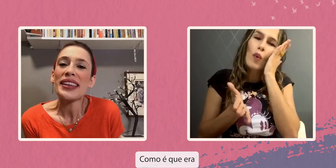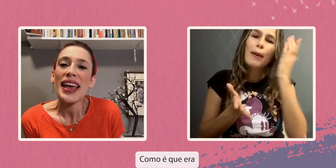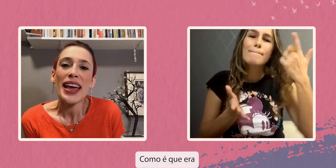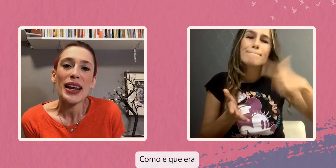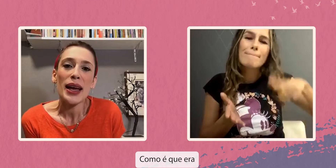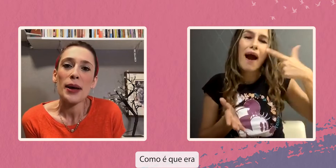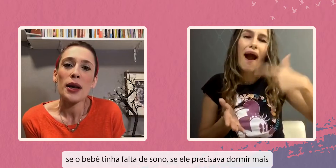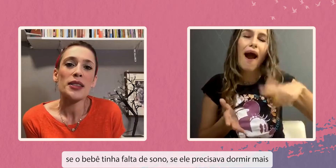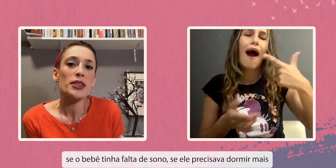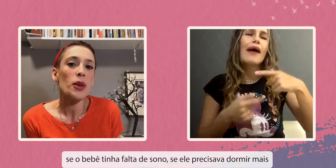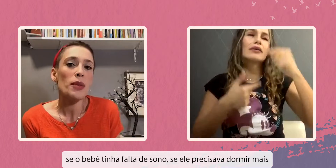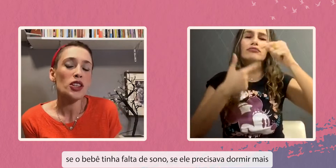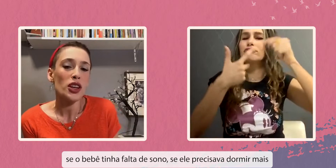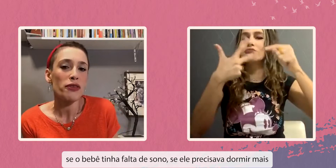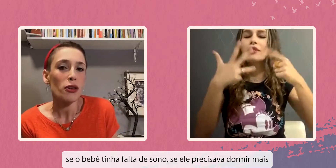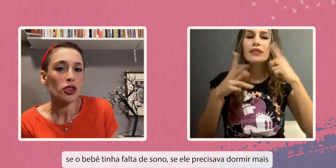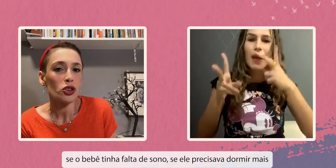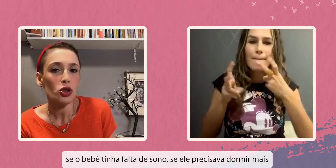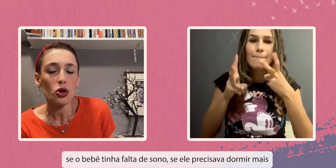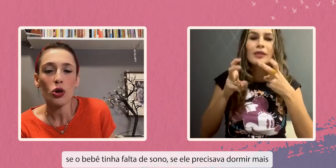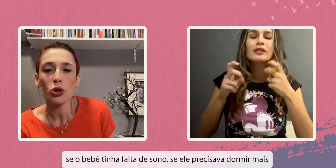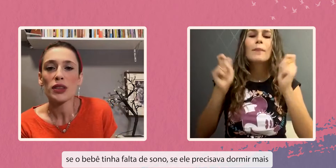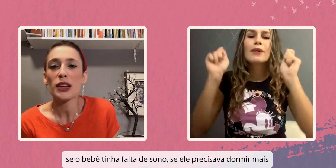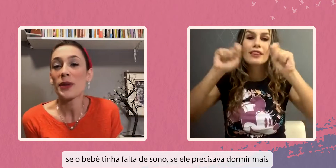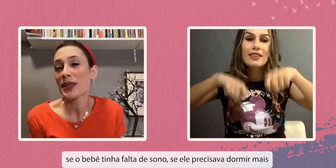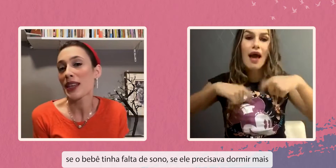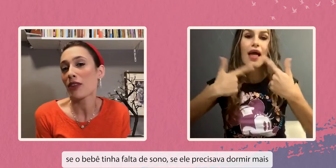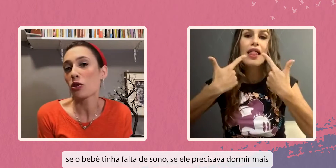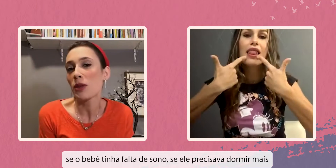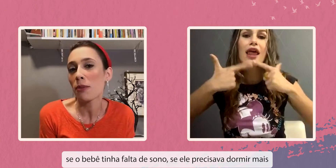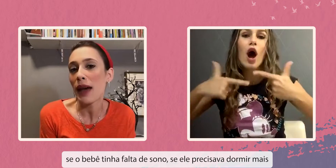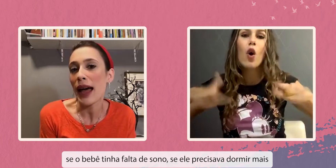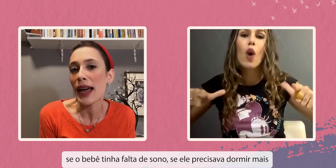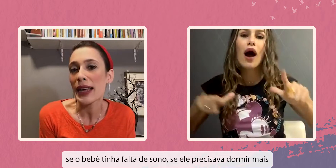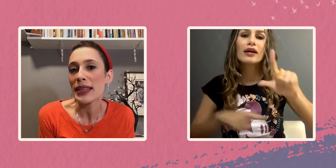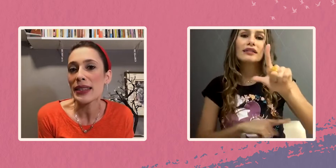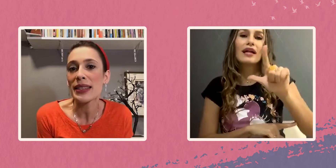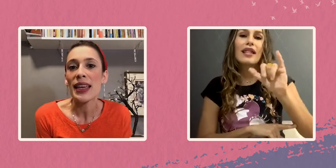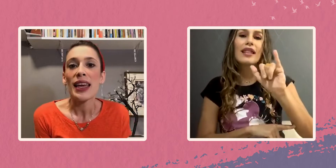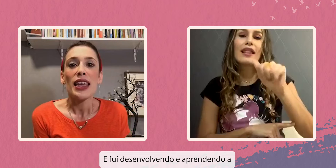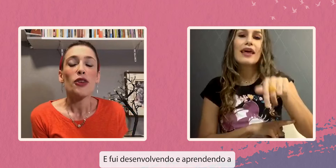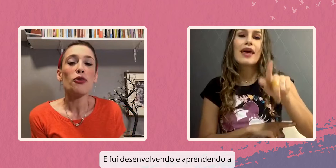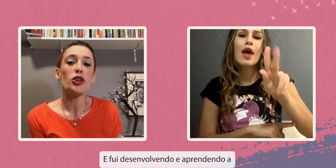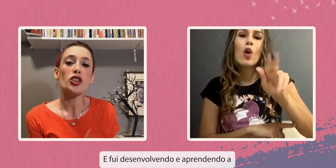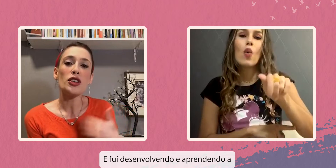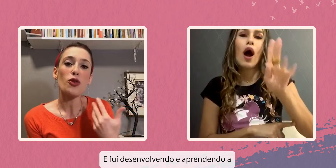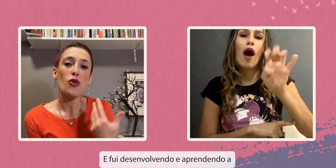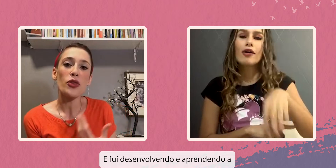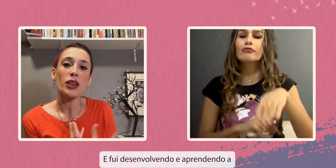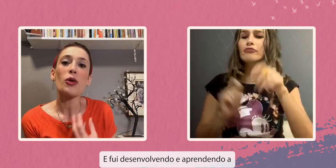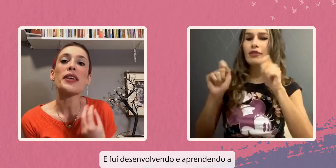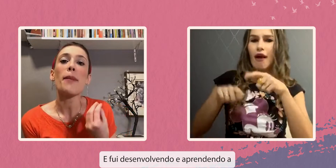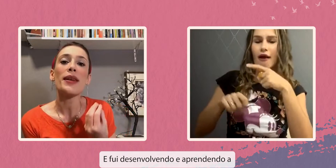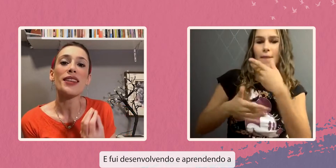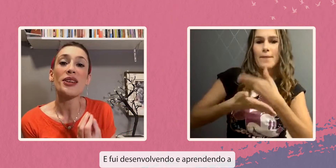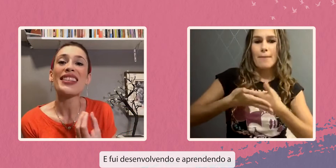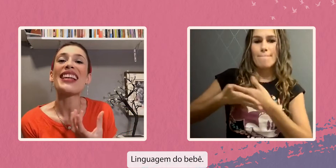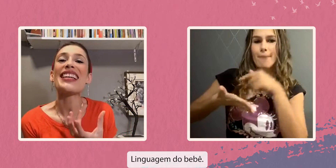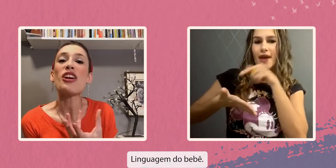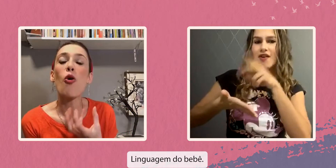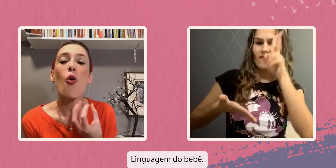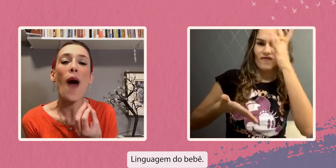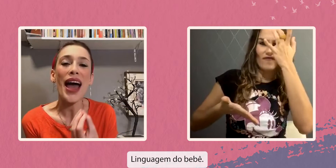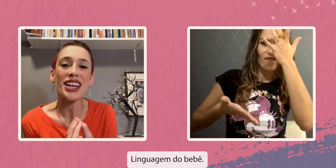Como é que era se o bebê tinha falta de sono, se ele precisava dormir mais. E fui desenvolvendo e aprendendo